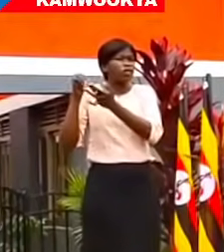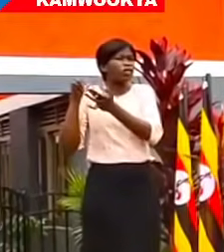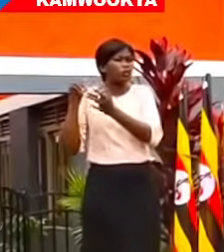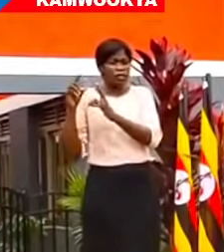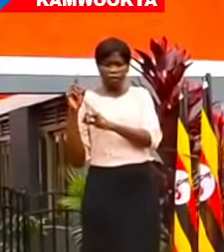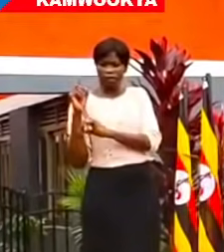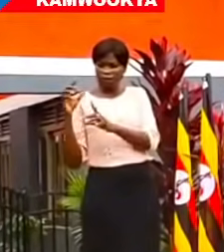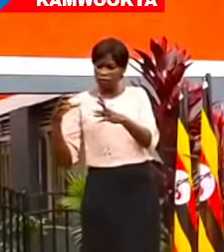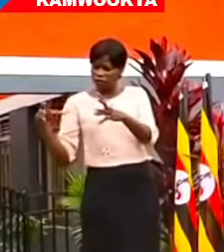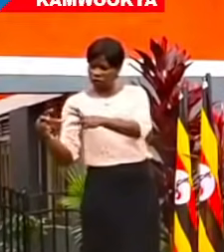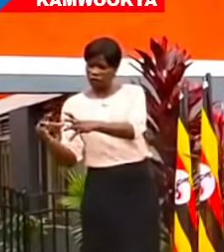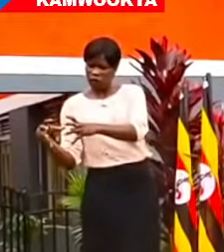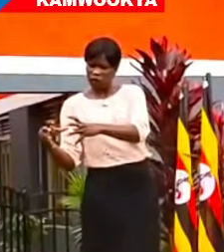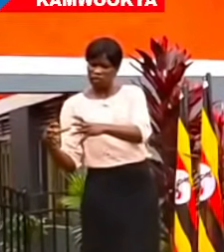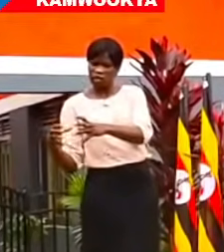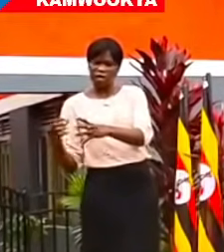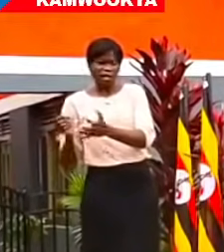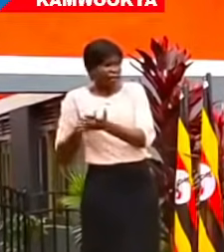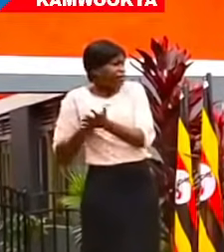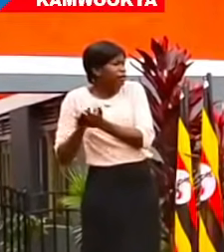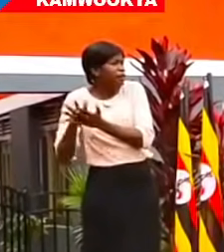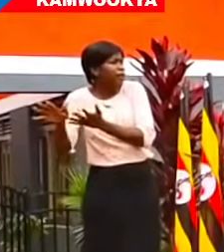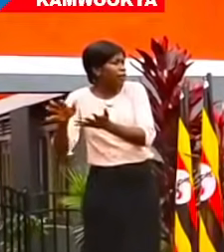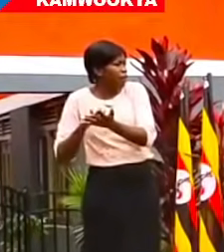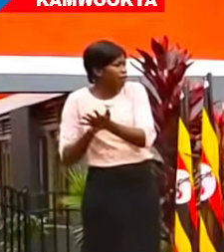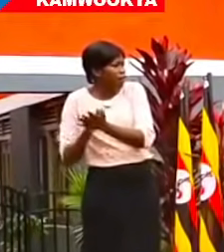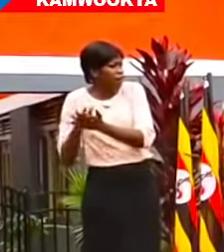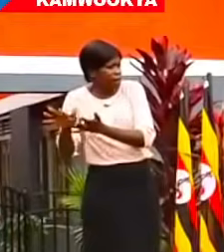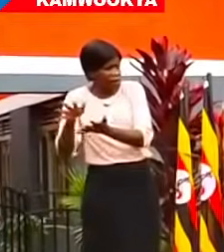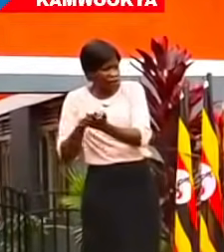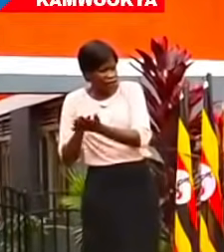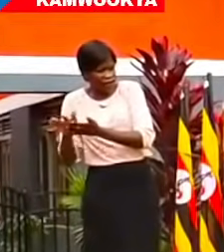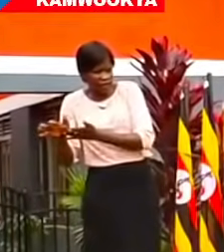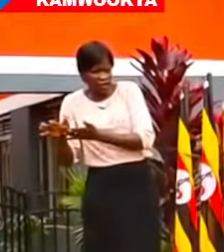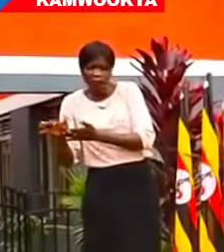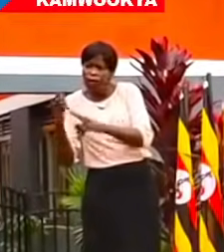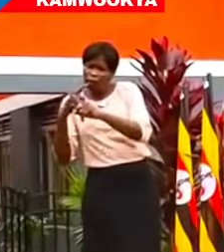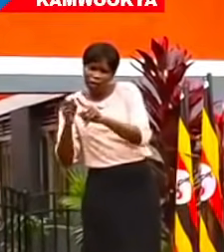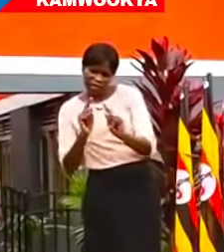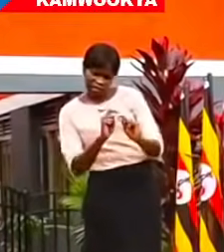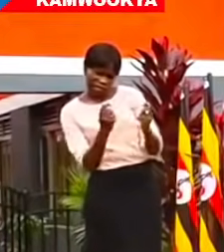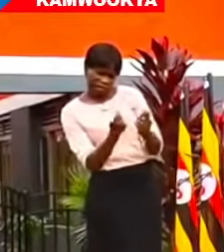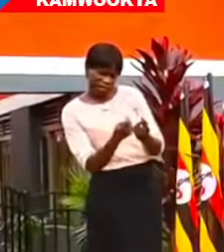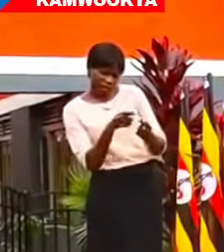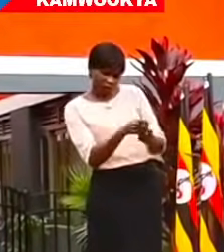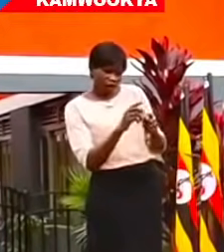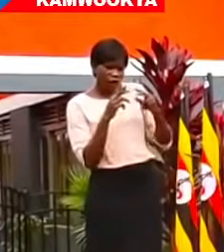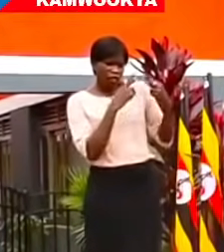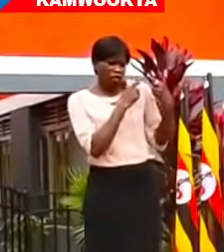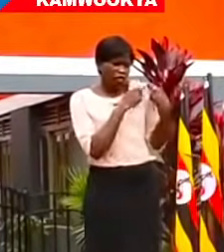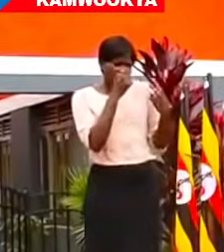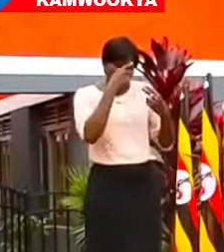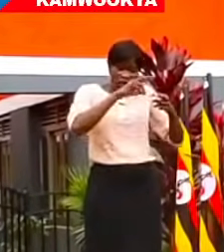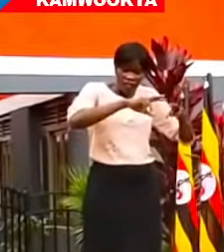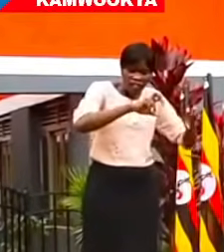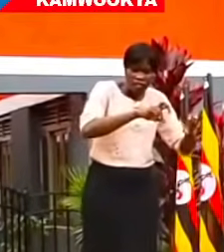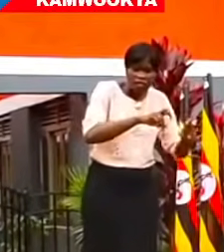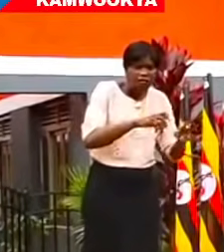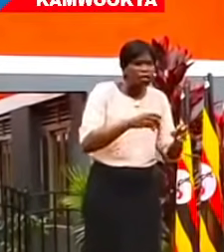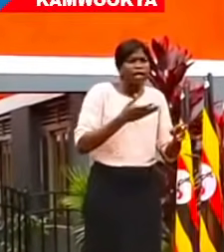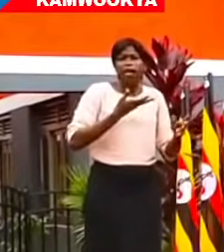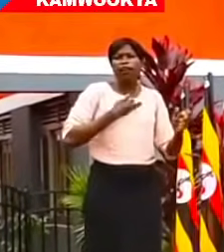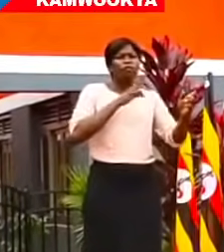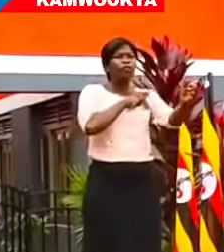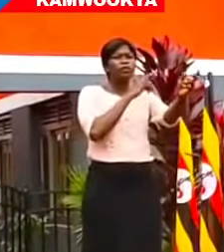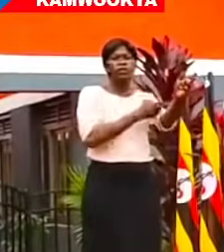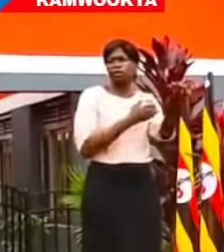n'okweyongerayo zigenda mu bintu birala, naye bano abalina okukola okunoonyereza mwattu tebayambibwa okukola emirimu